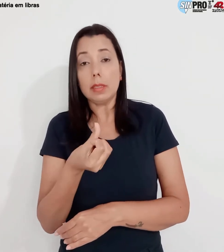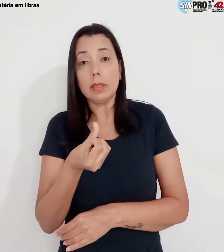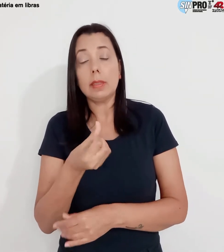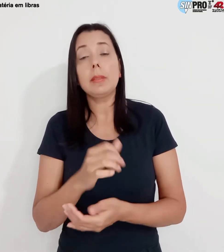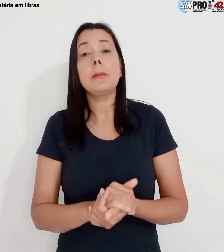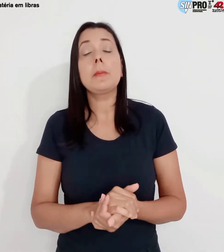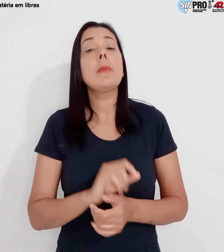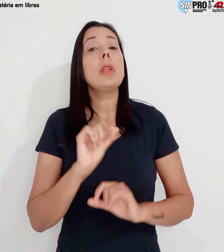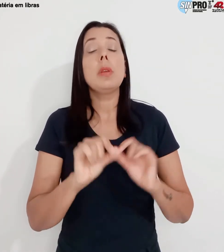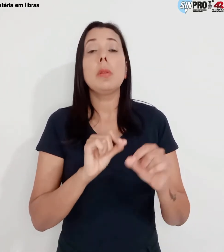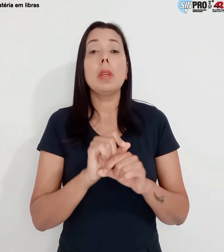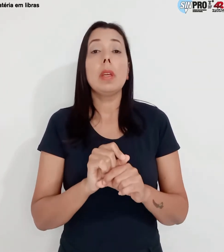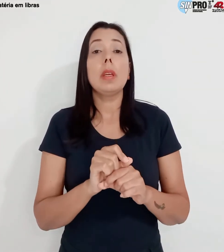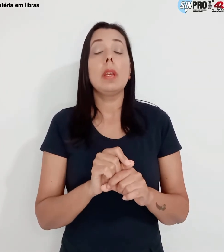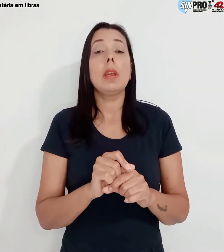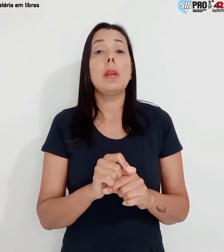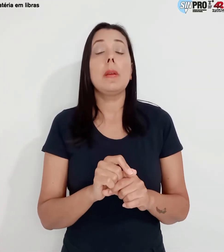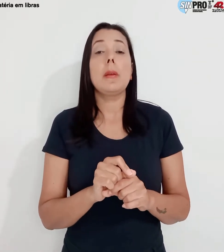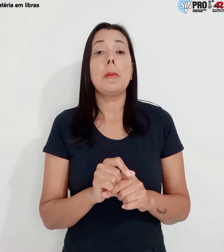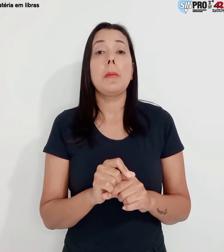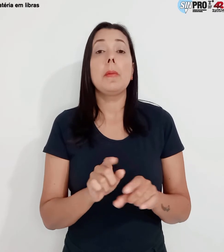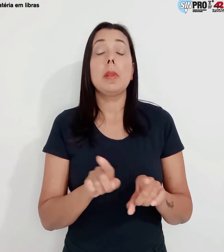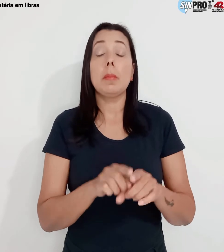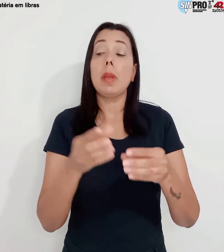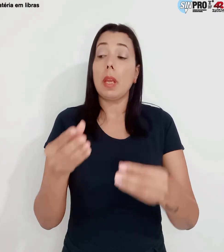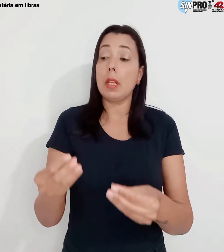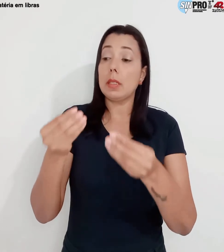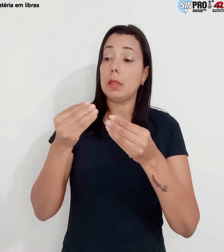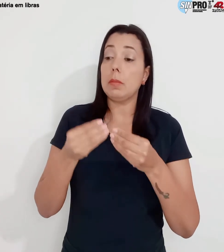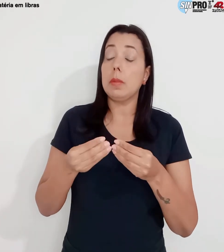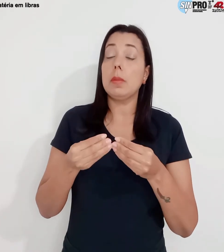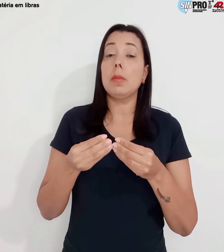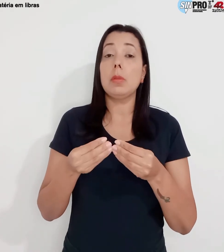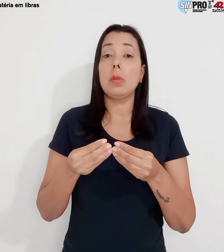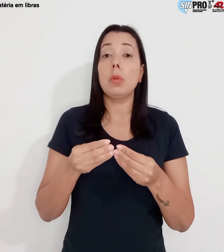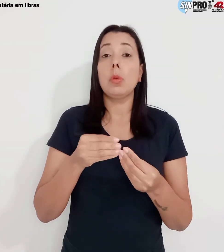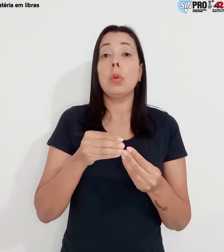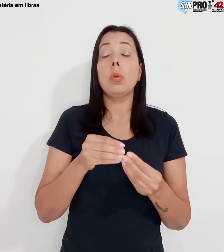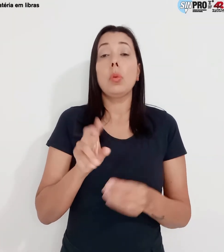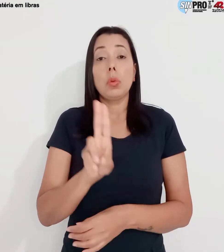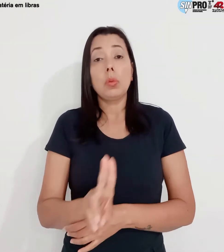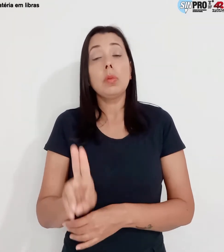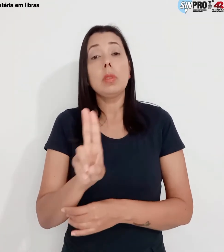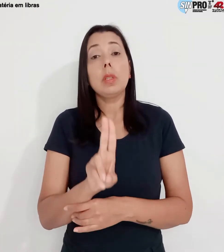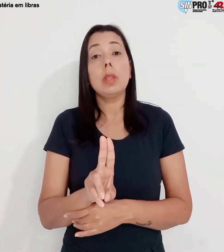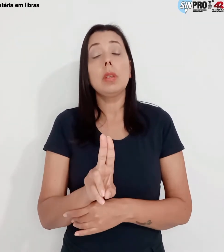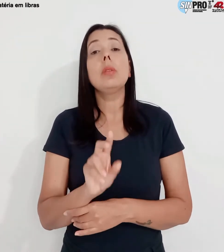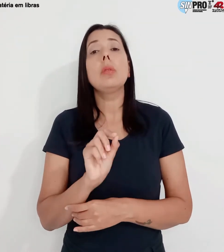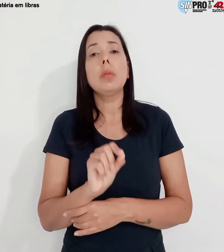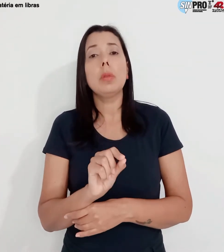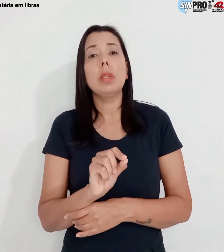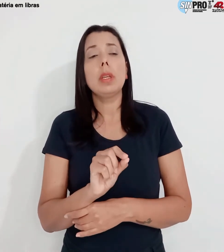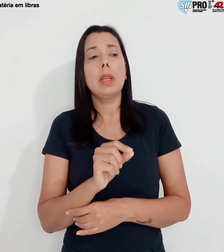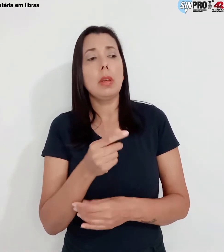1966, e, ao sê-lo, foi recebido pelo meio universitário com grandes